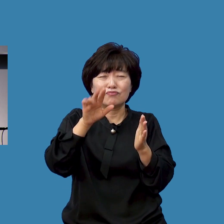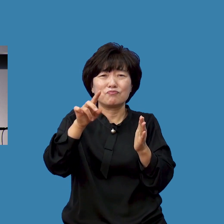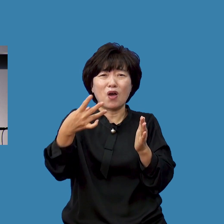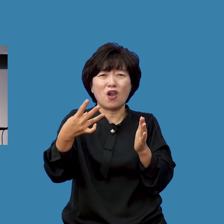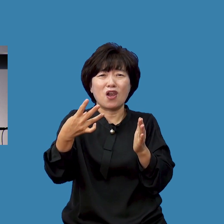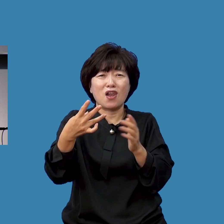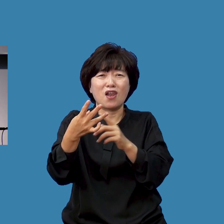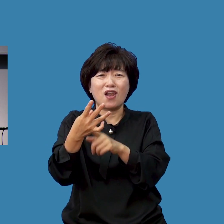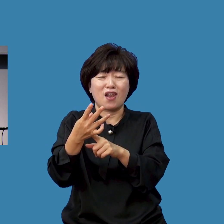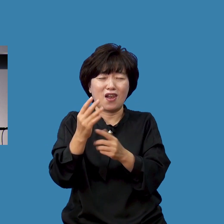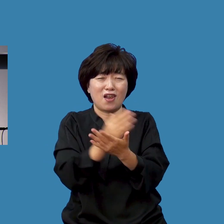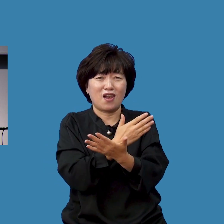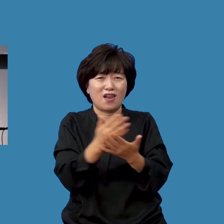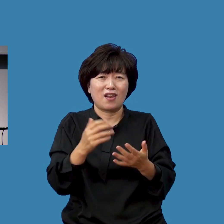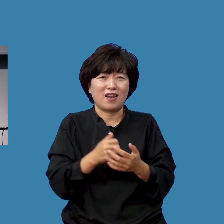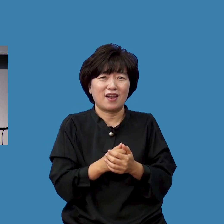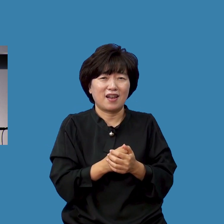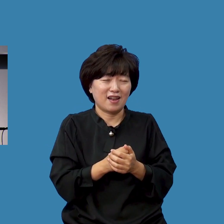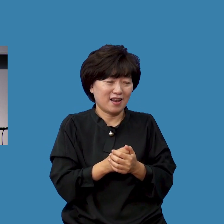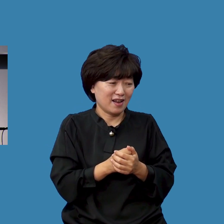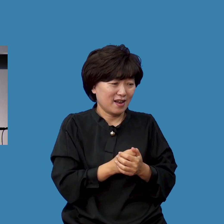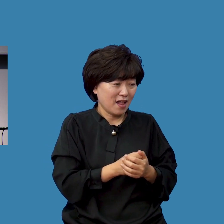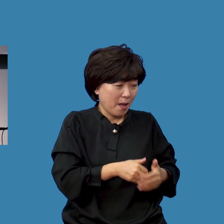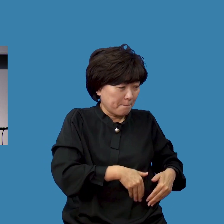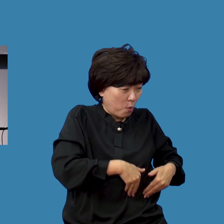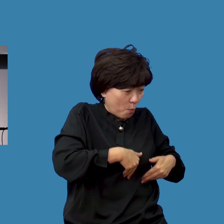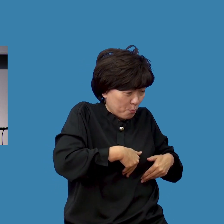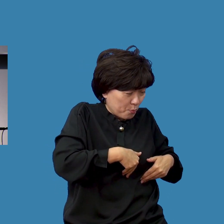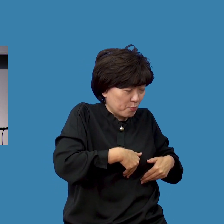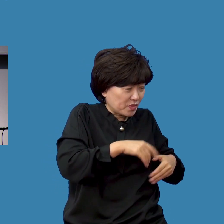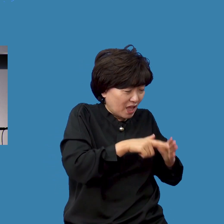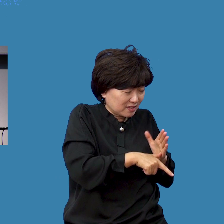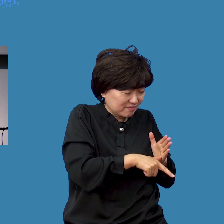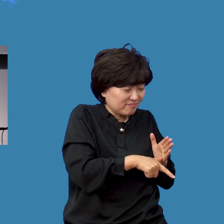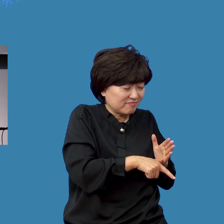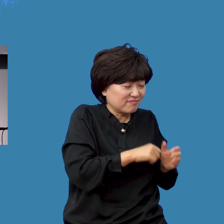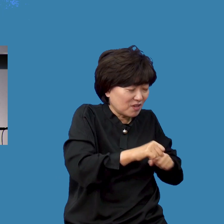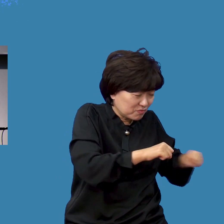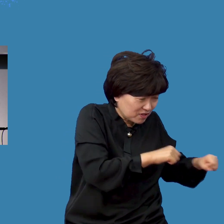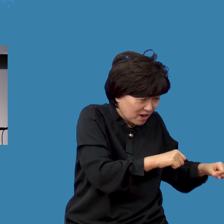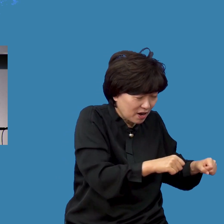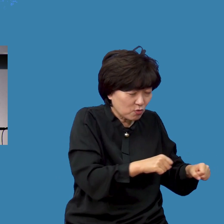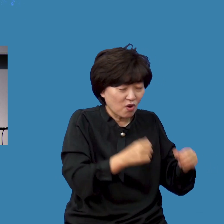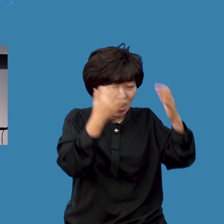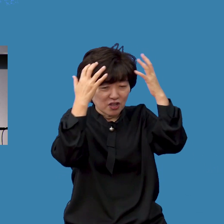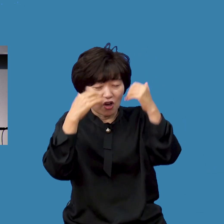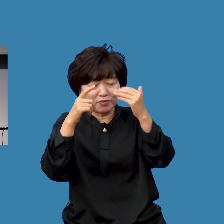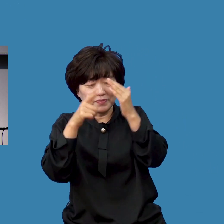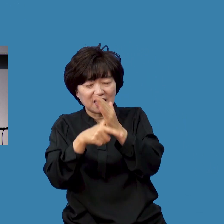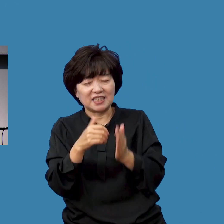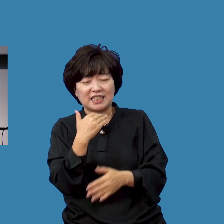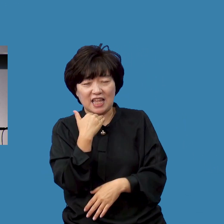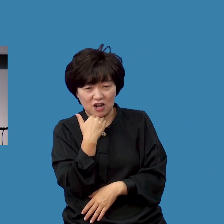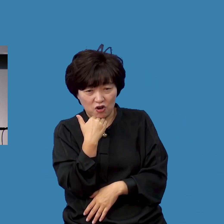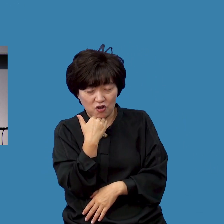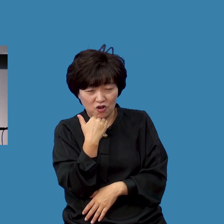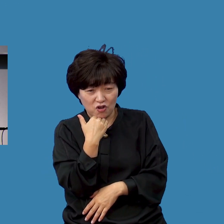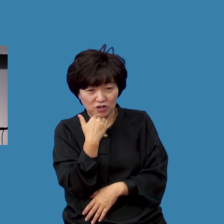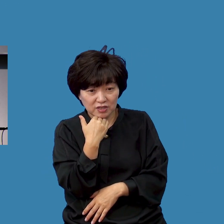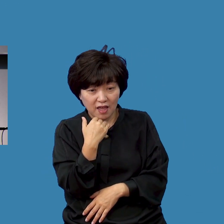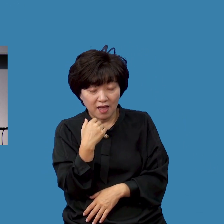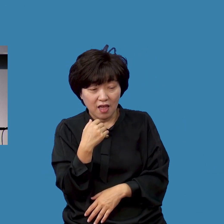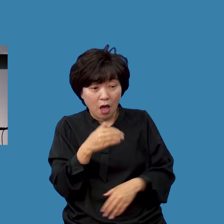이러고, 또 여름에는 봄의 믿음이 있어. 그냥 안 되면은 이거 하나님이 지금 잠깐